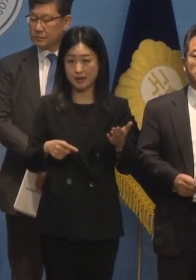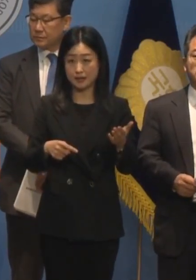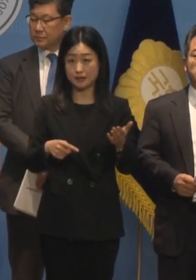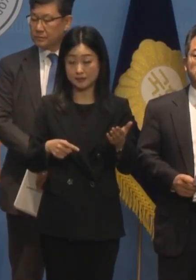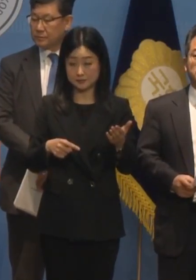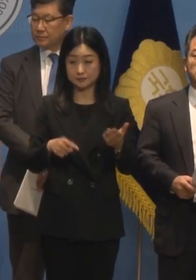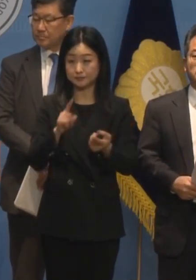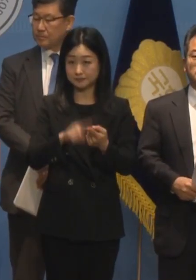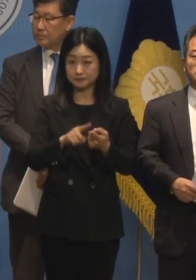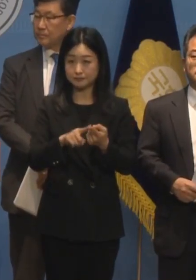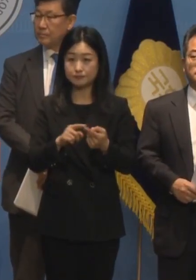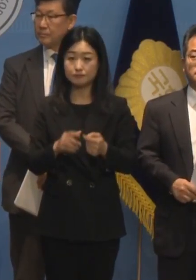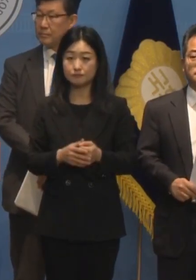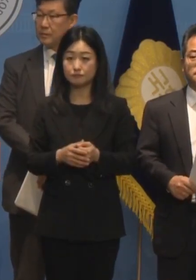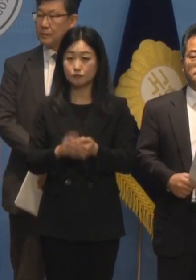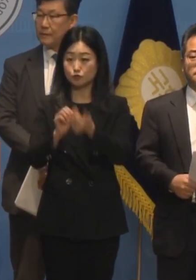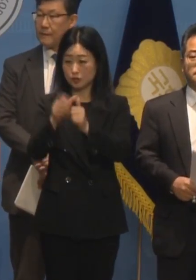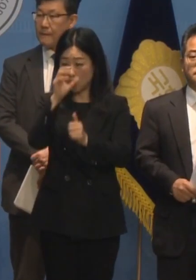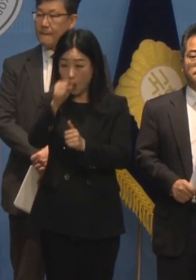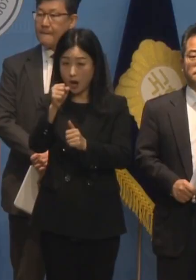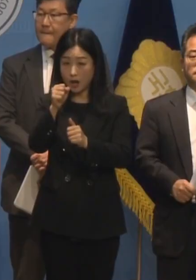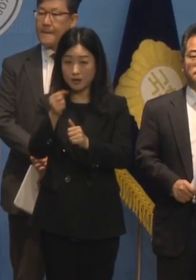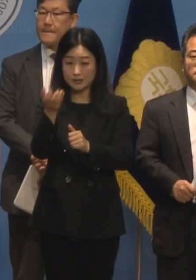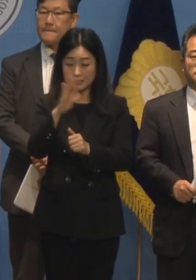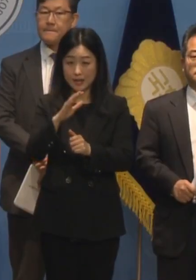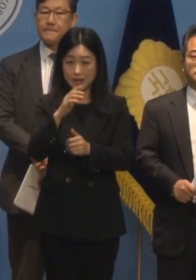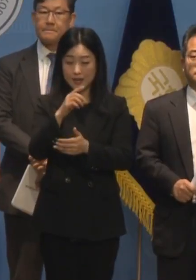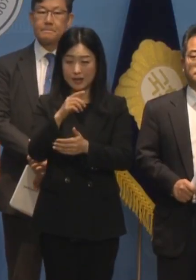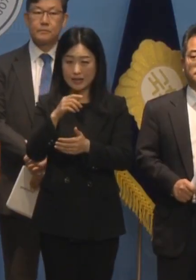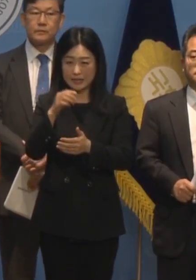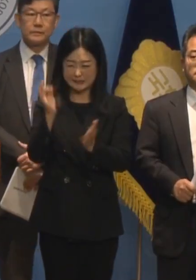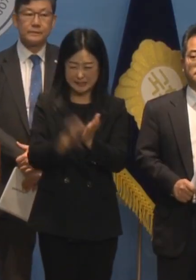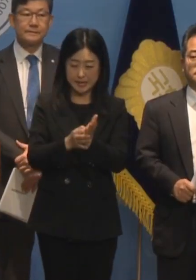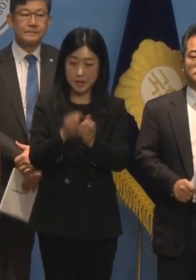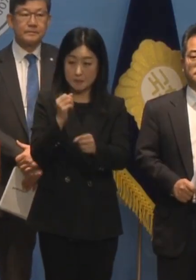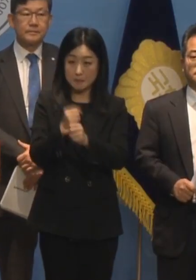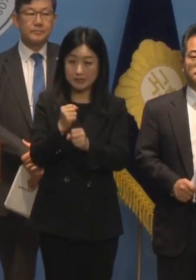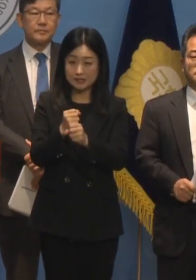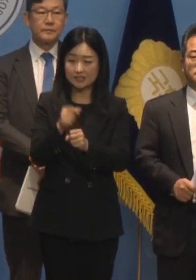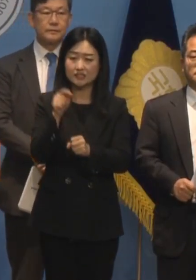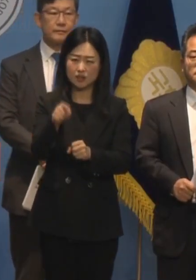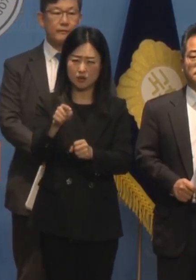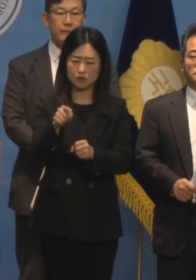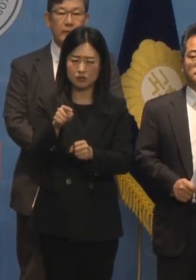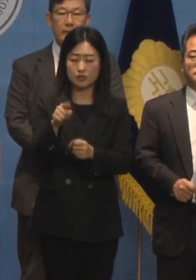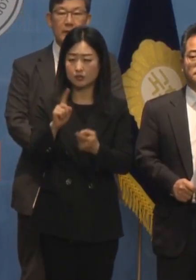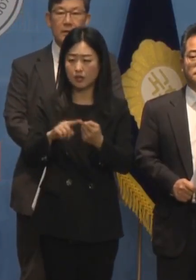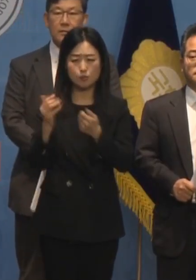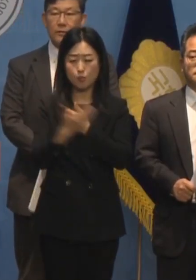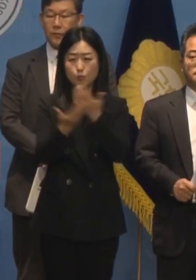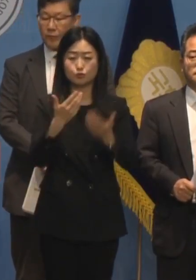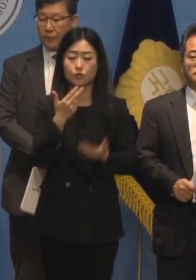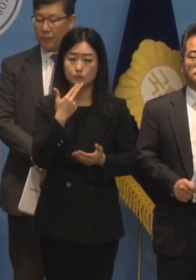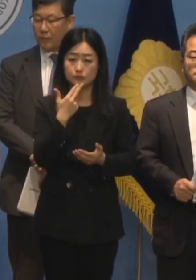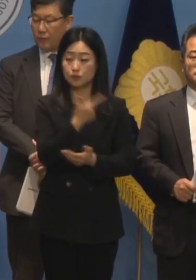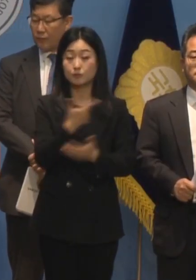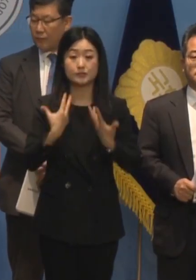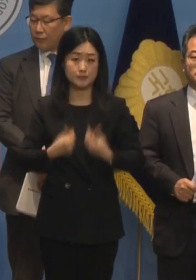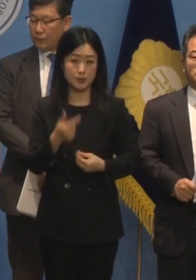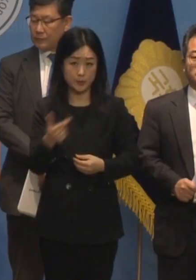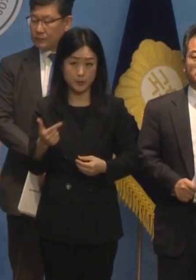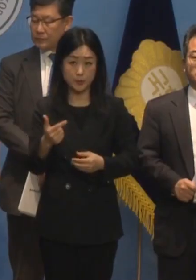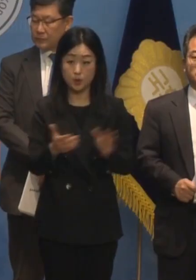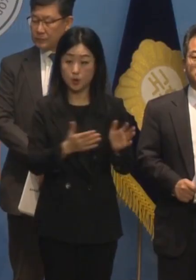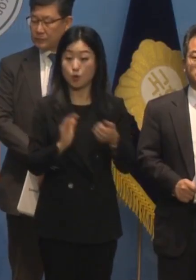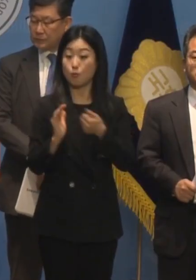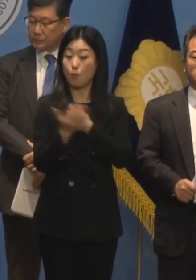행태를 제대로 보완하고 대책을 하는 것이냐? 그건 아니었다. 실망이다 이런 말씀드립니다. 먼저